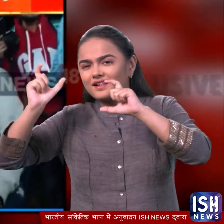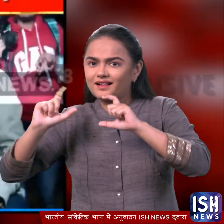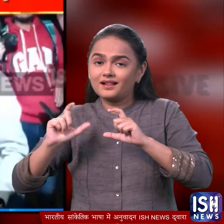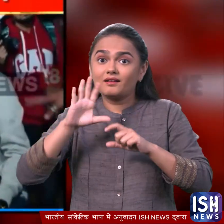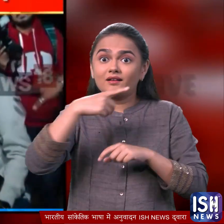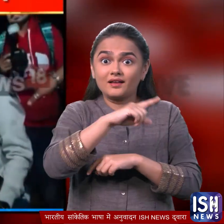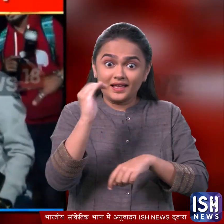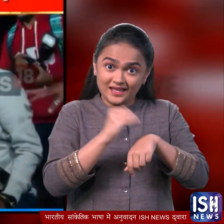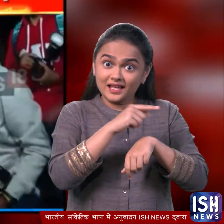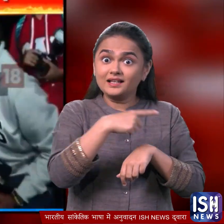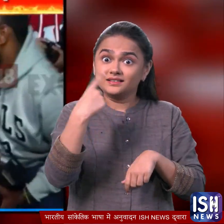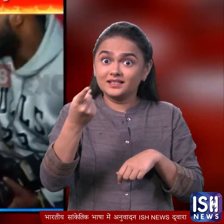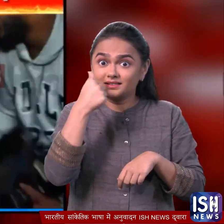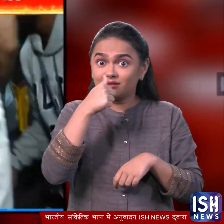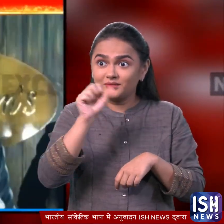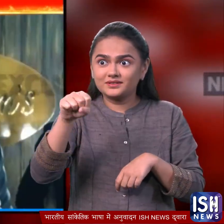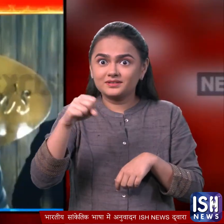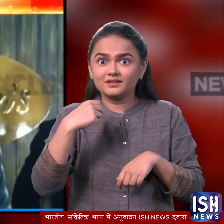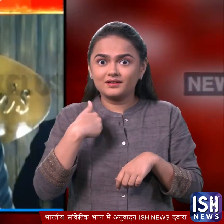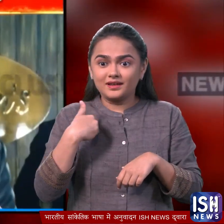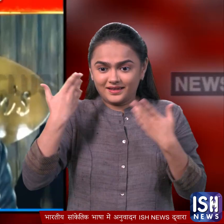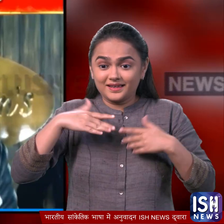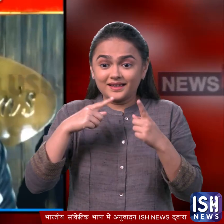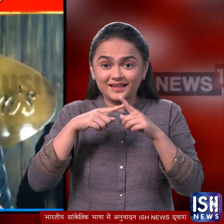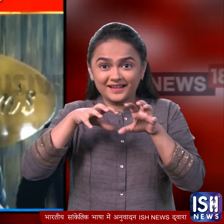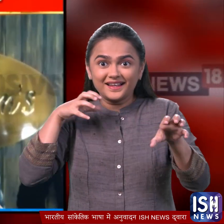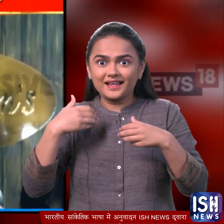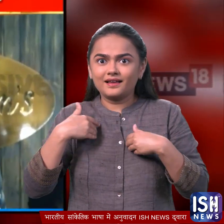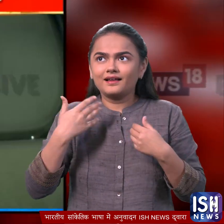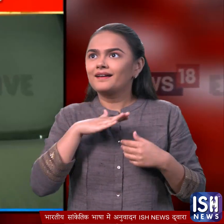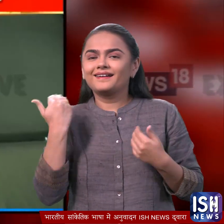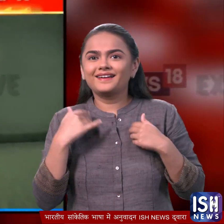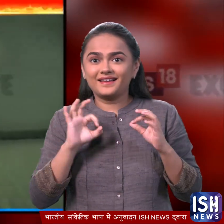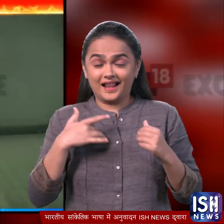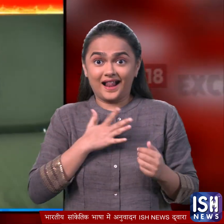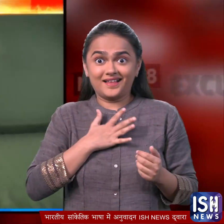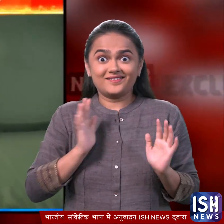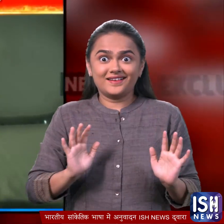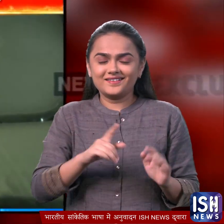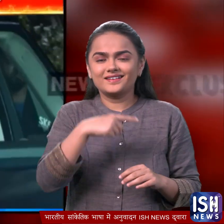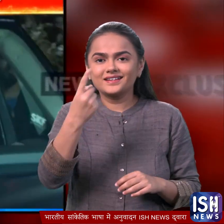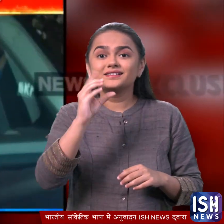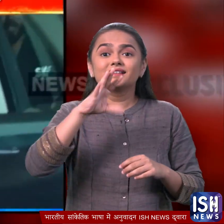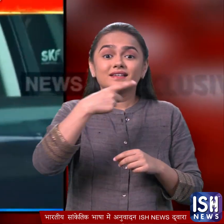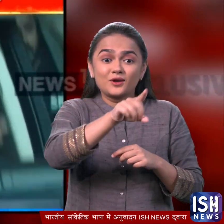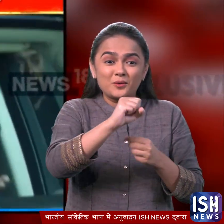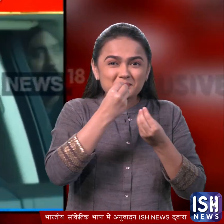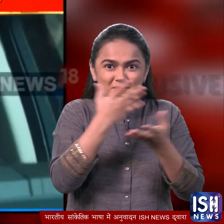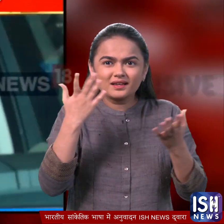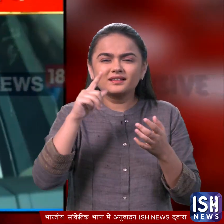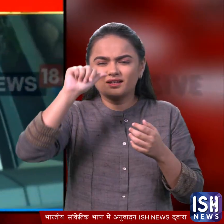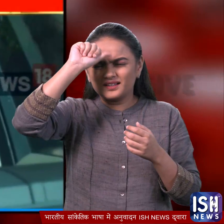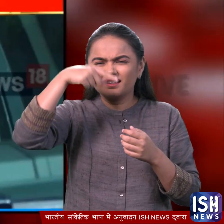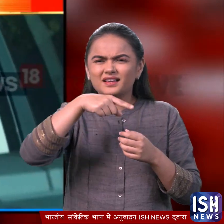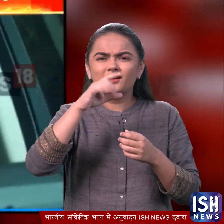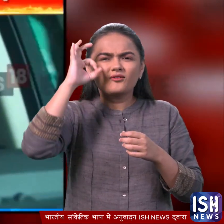दौरान सलमान सांप से काटे जाने का जिक्र करना भी नहीं भूले। टाइगर भी जिंदा है, सांप भी जिंदा है। पनवेल फार्म हाउस में सलमान के जन्मदिन की पार्टी में हिंदी